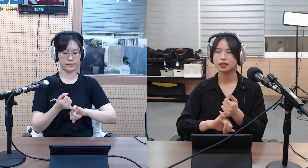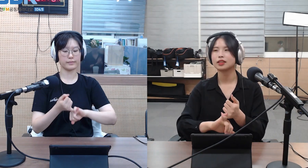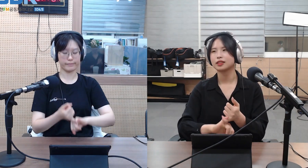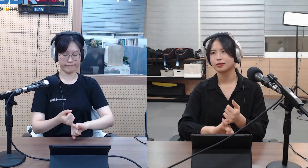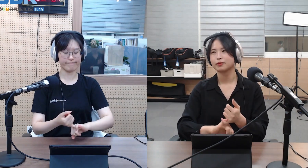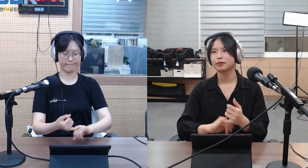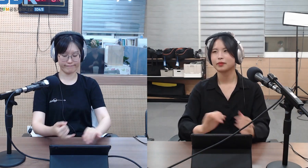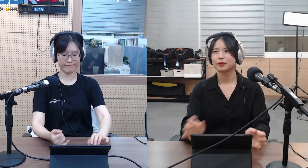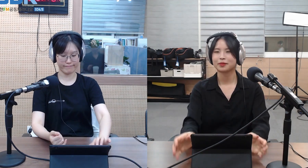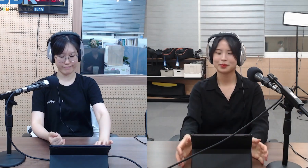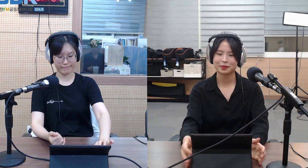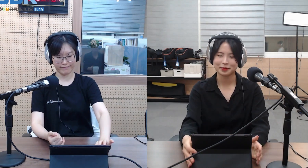빛나리.